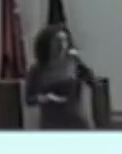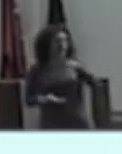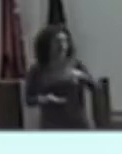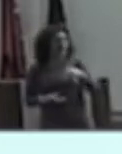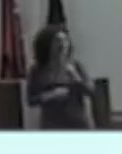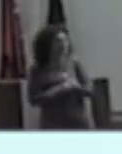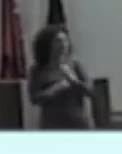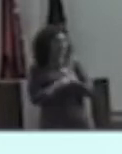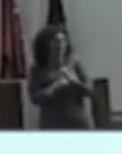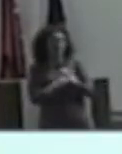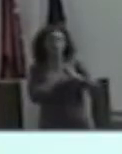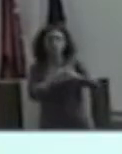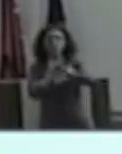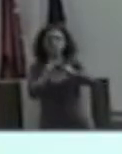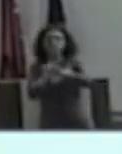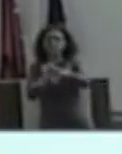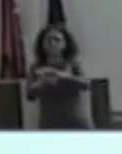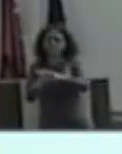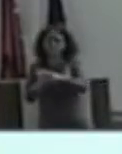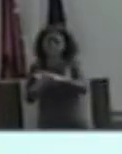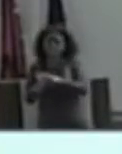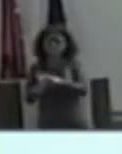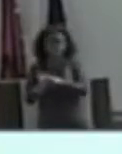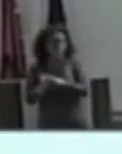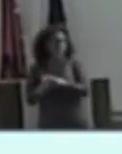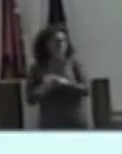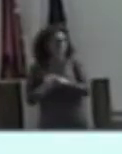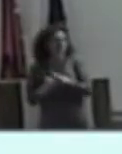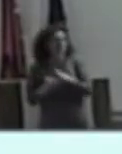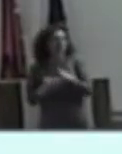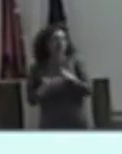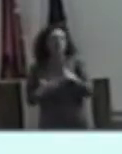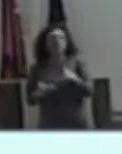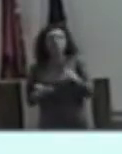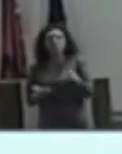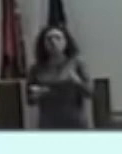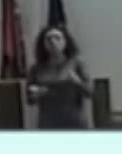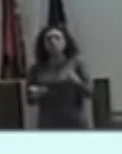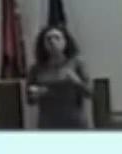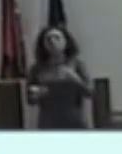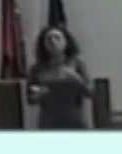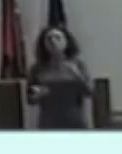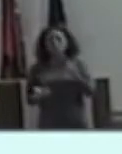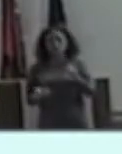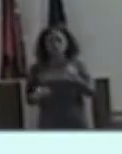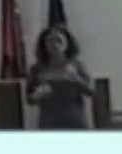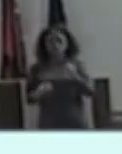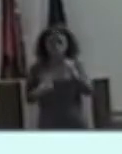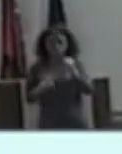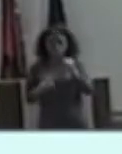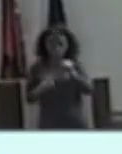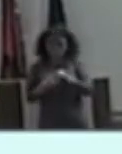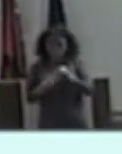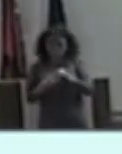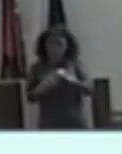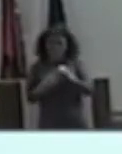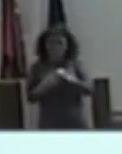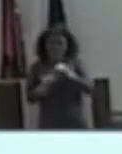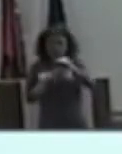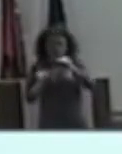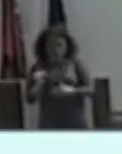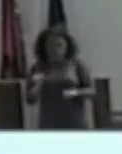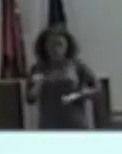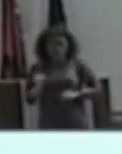pues comentaban bueno, pues cómo el poder disminuir los pinchazos puede ser útil, tener